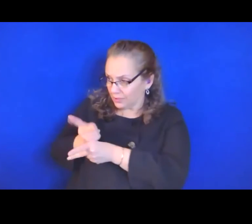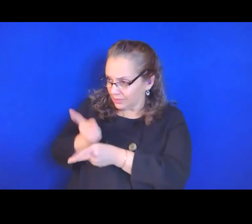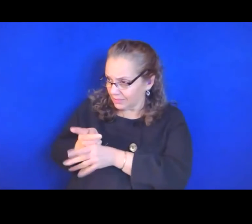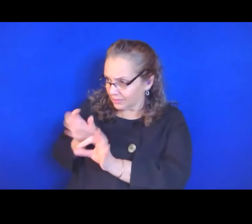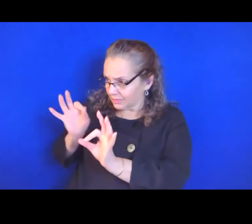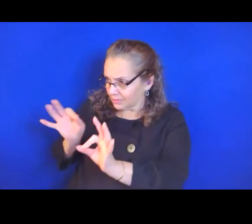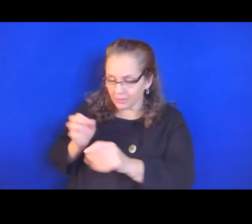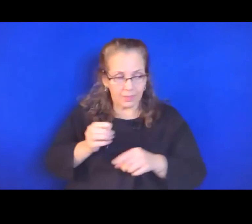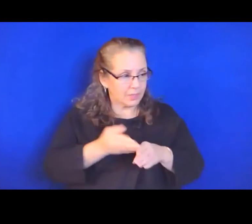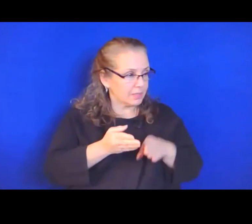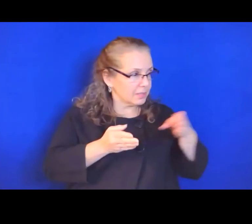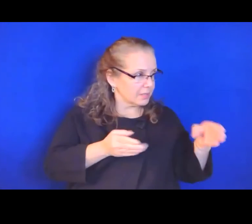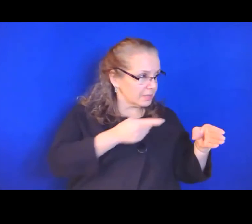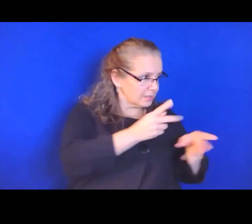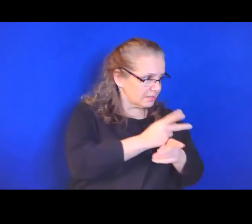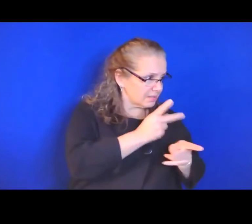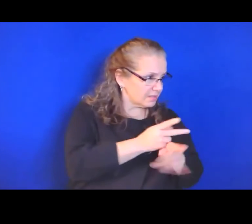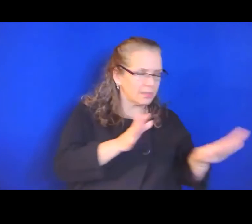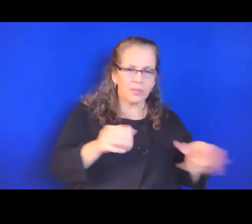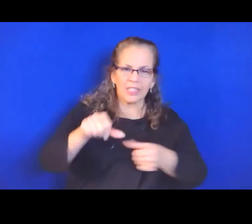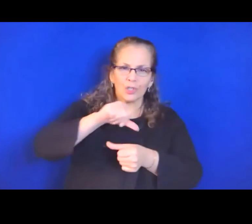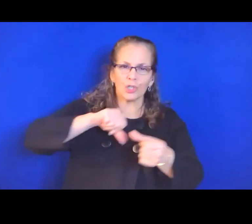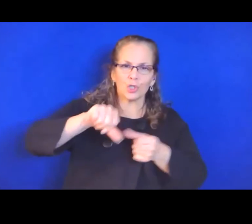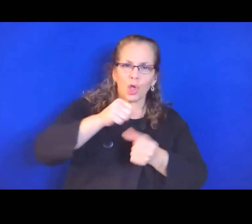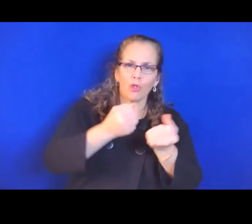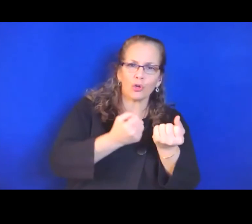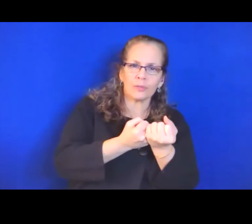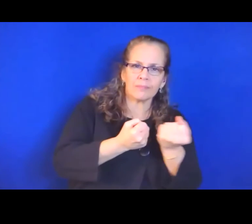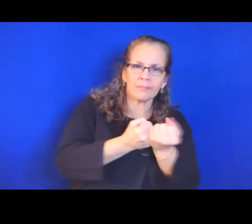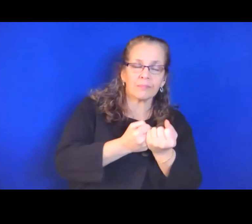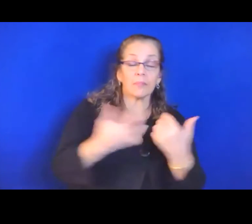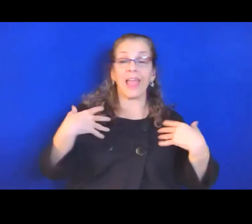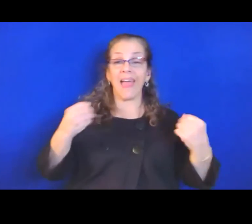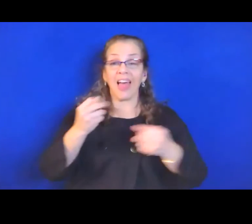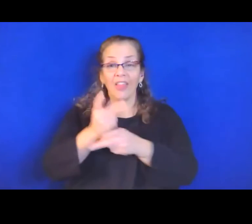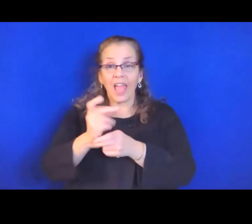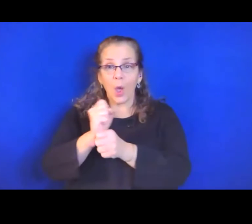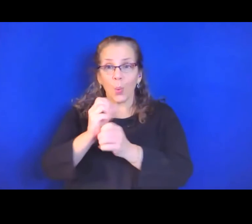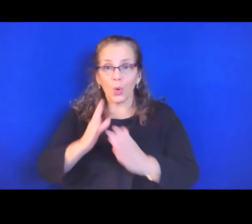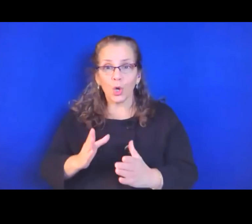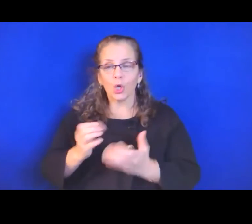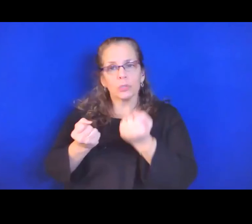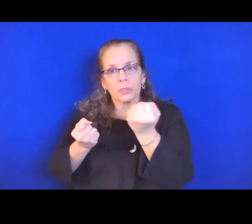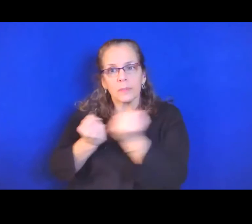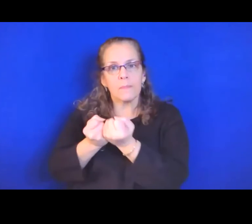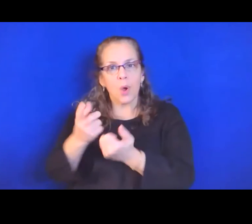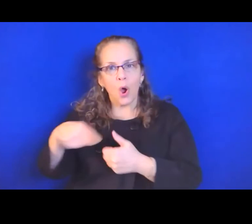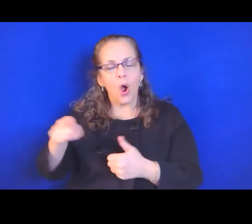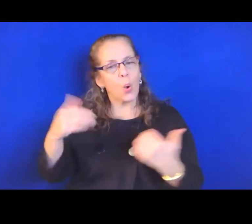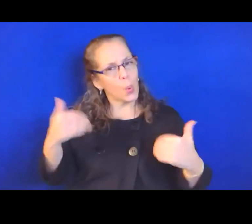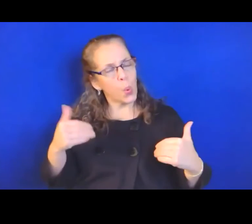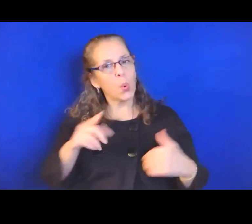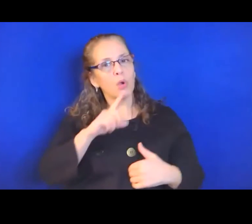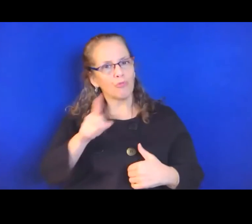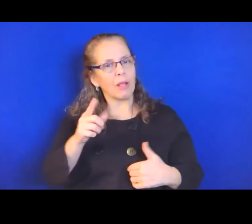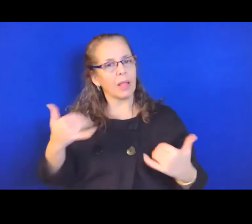的这情况好像有变差，但是大家邻居医疗的人员不同的人都是